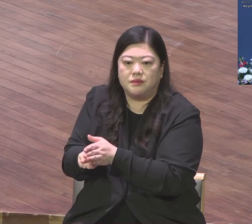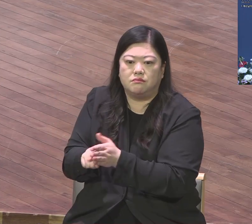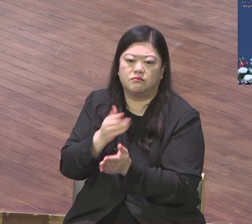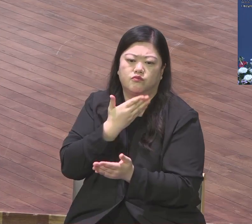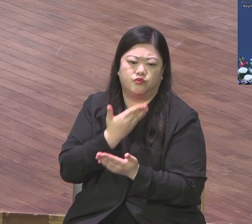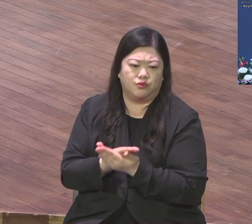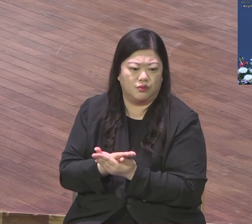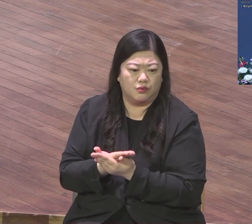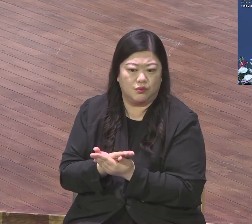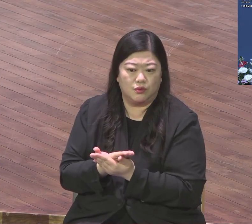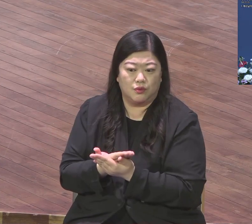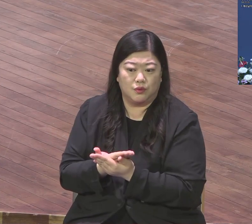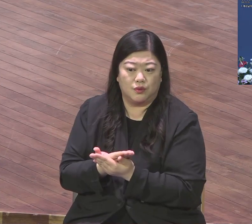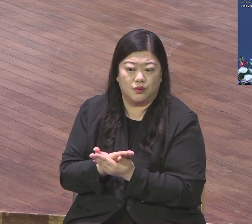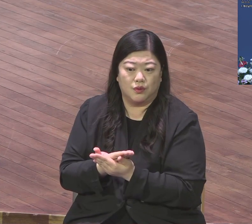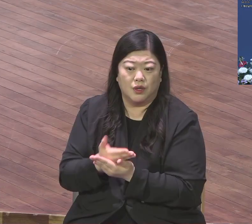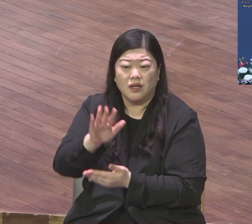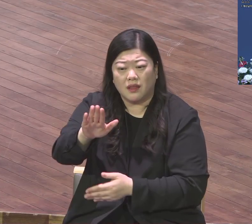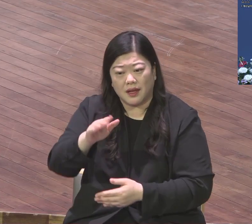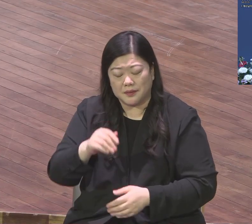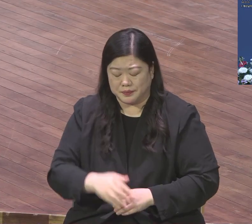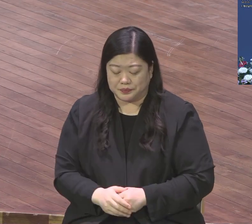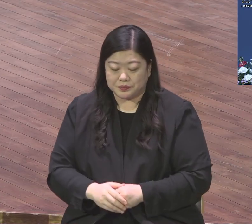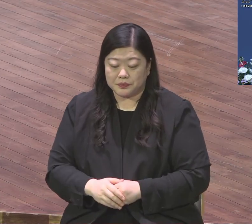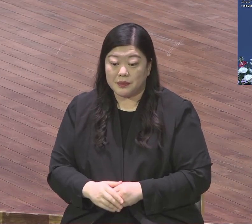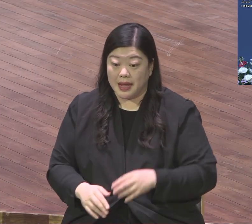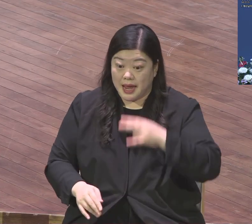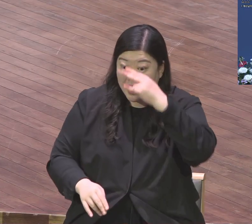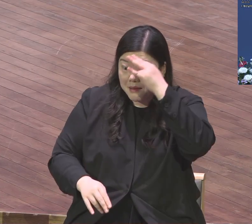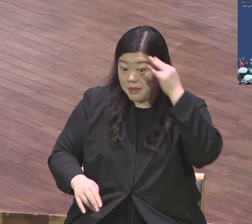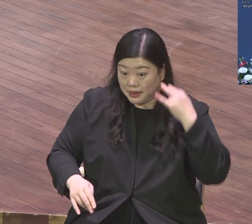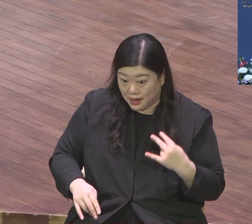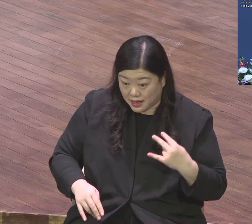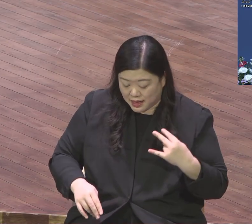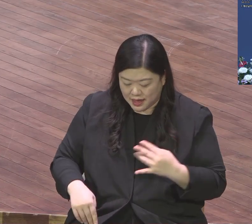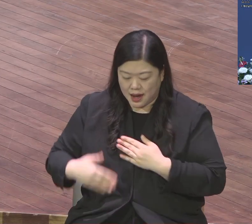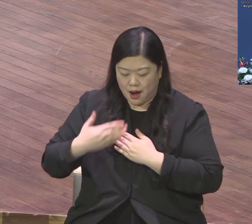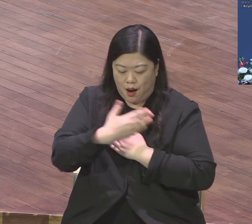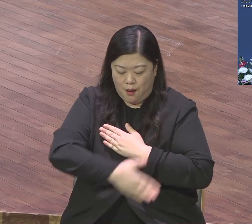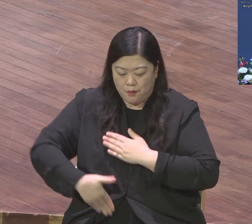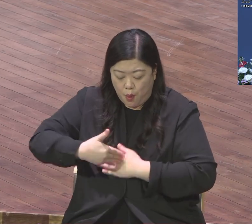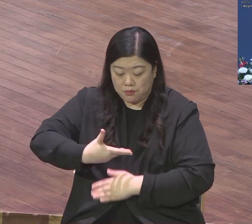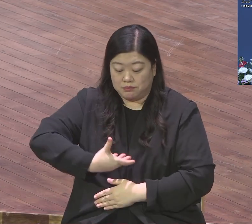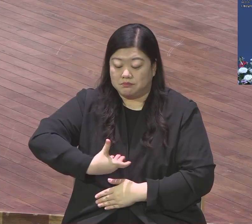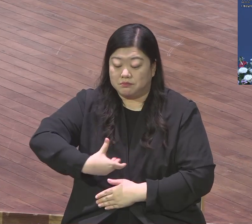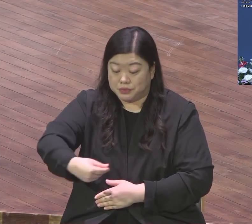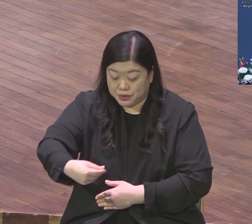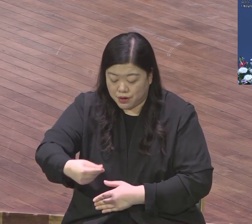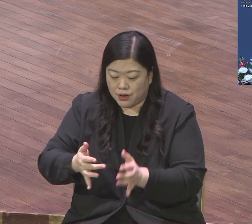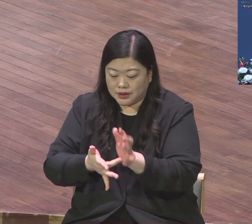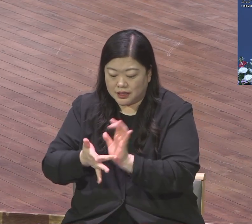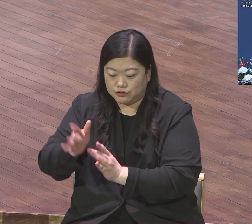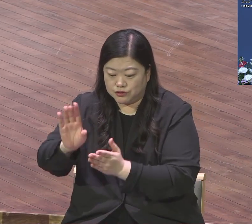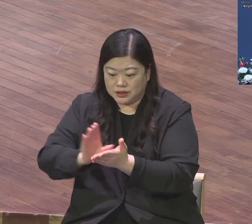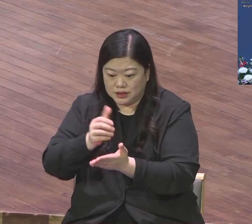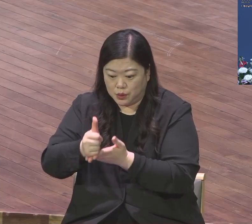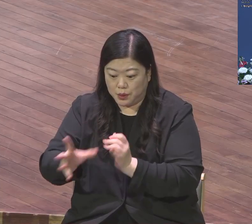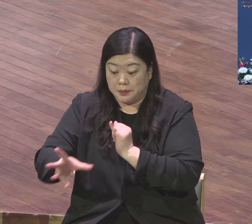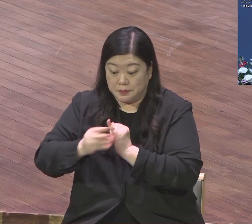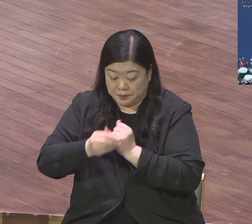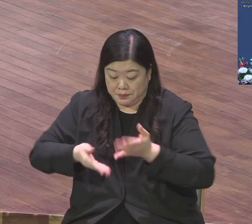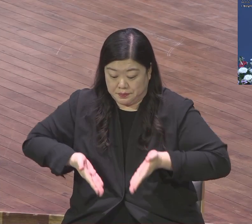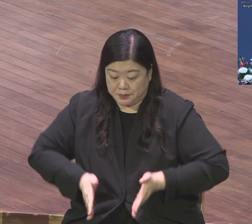것은요, 마리아는 오직 예수 그리스도를 바라보는 믿음의 삶을 살았는데 이